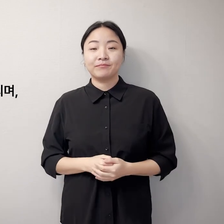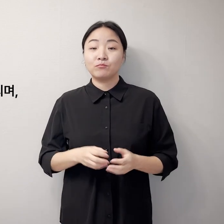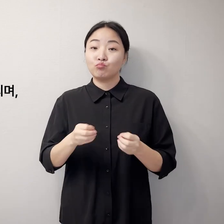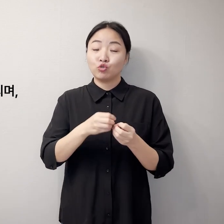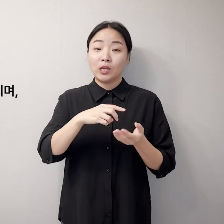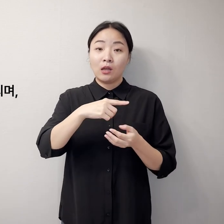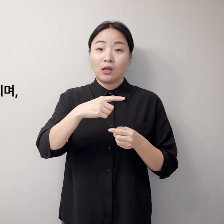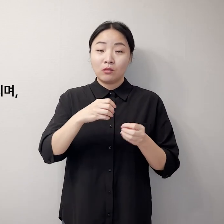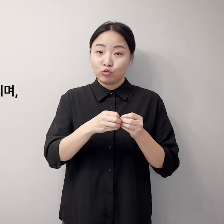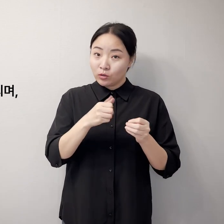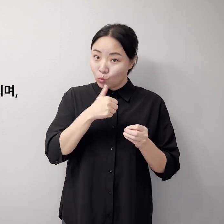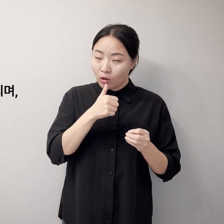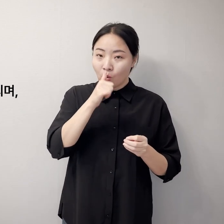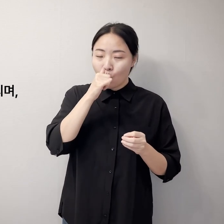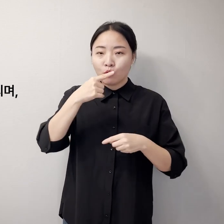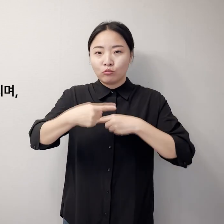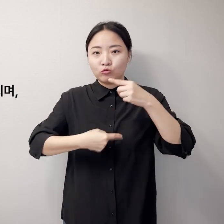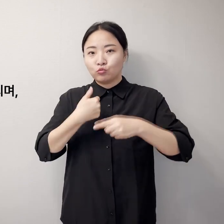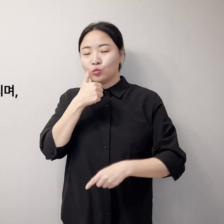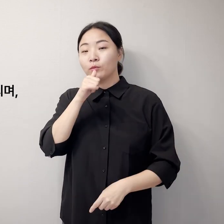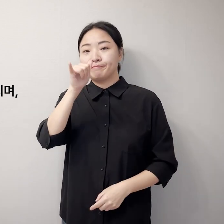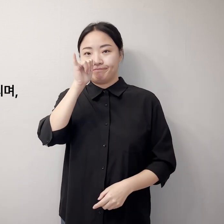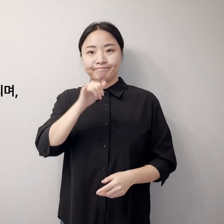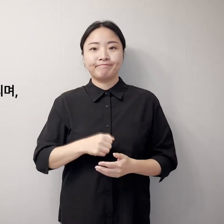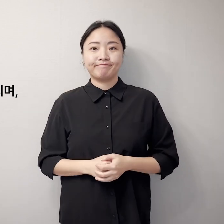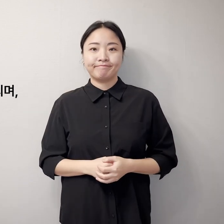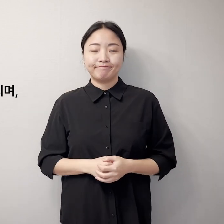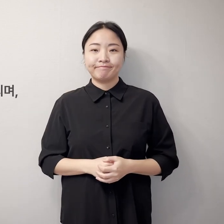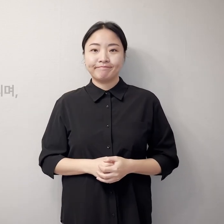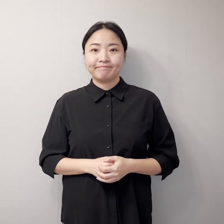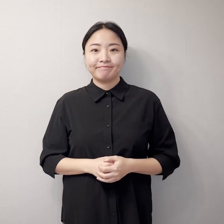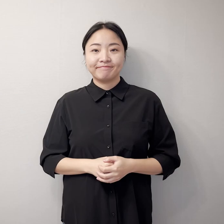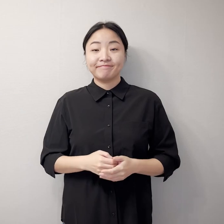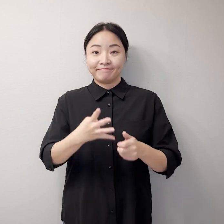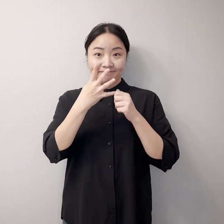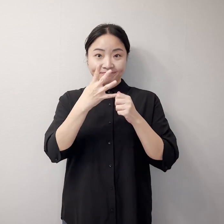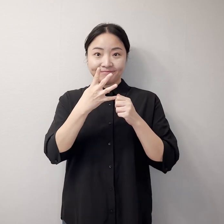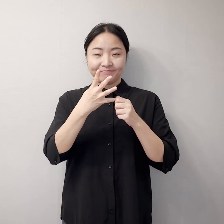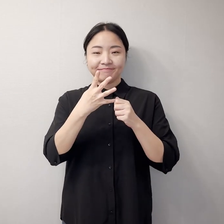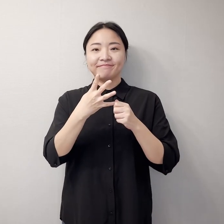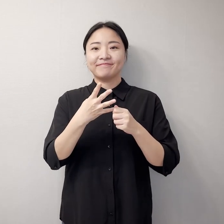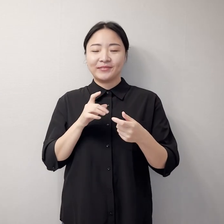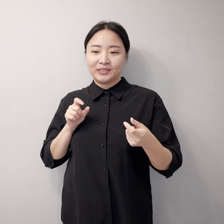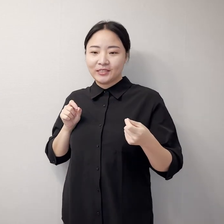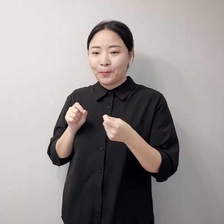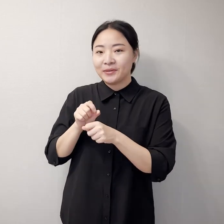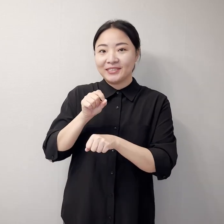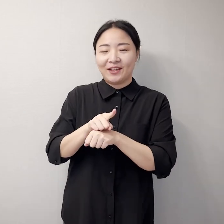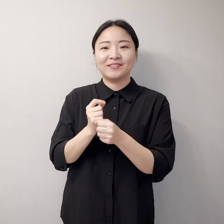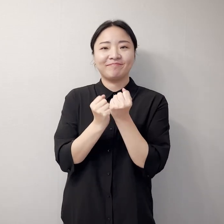문자 통역과 수어 통역이 있습니다 4번, 접근성 안내